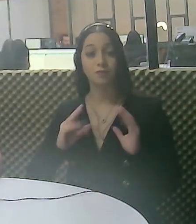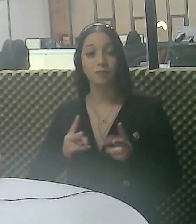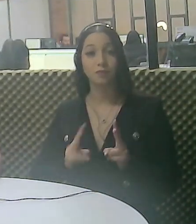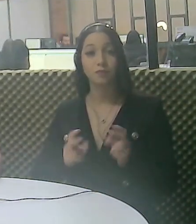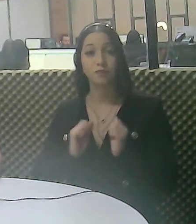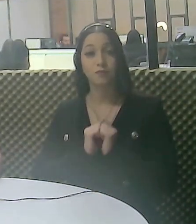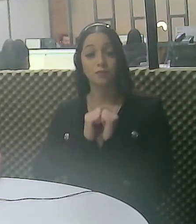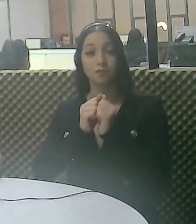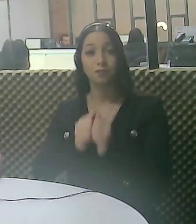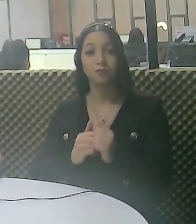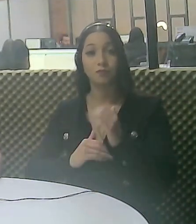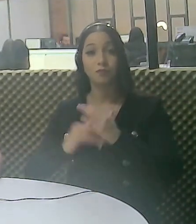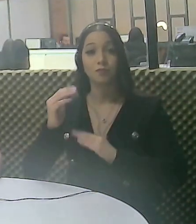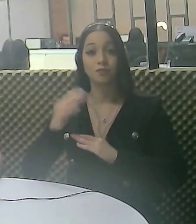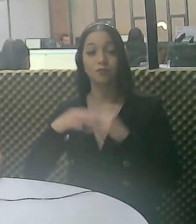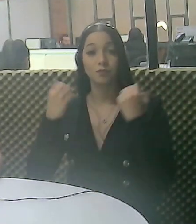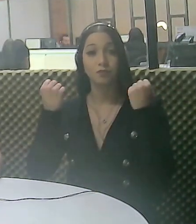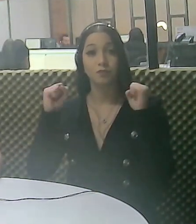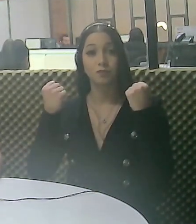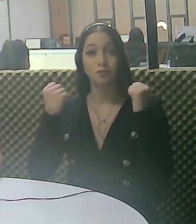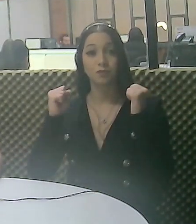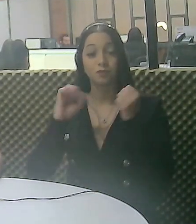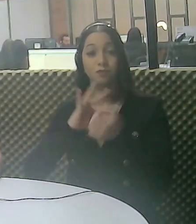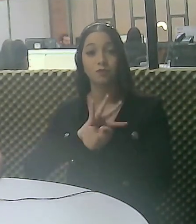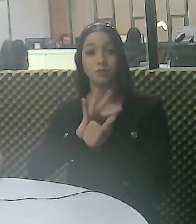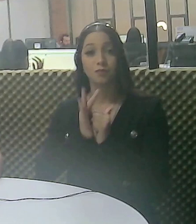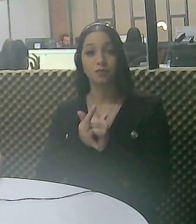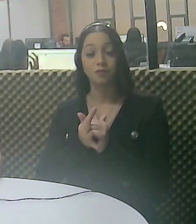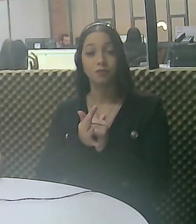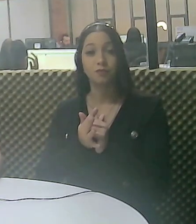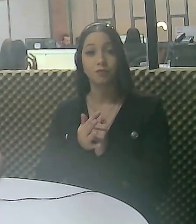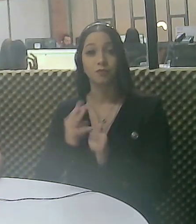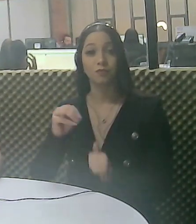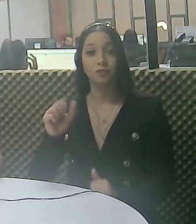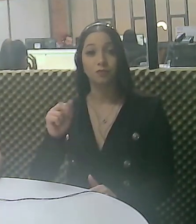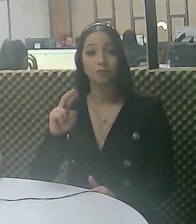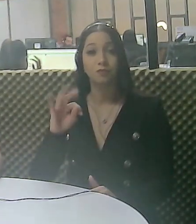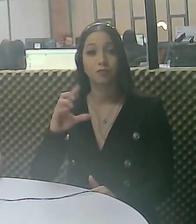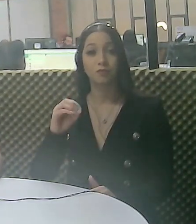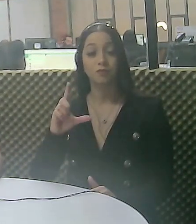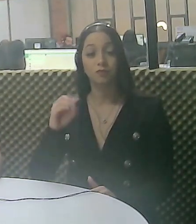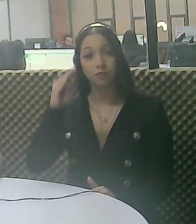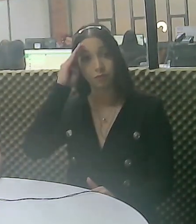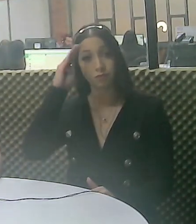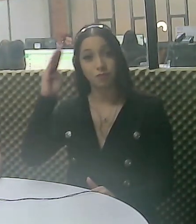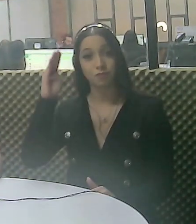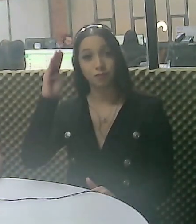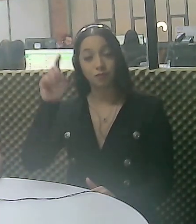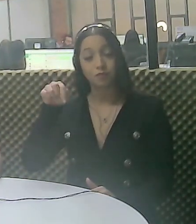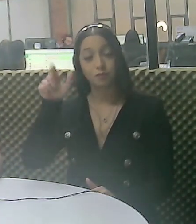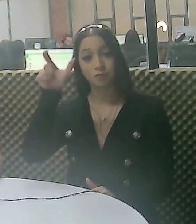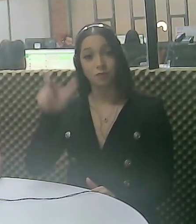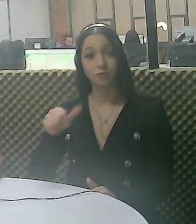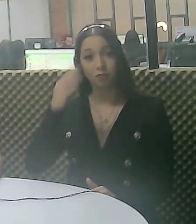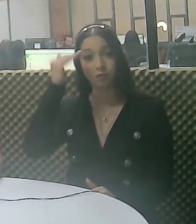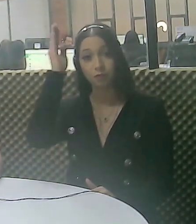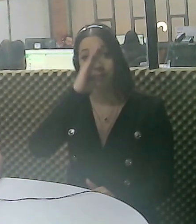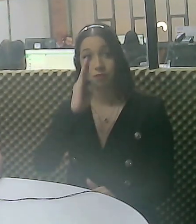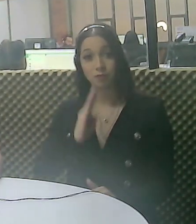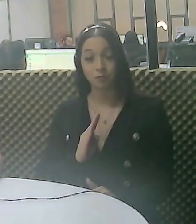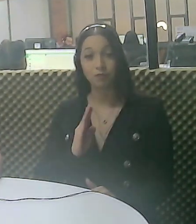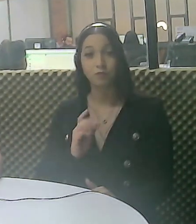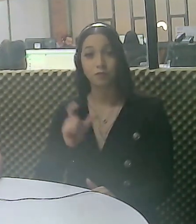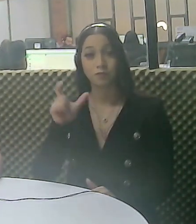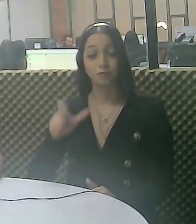com acompanhamento de educadores físicos da Futel. Marco Túlio é considerado um dos principais nomes do atletismo brasileiro em